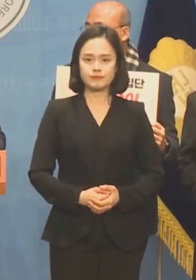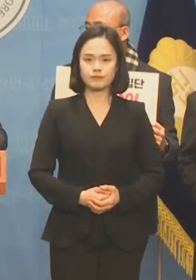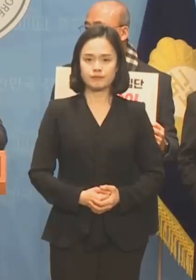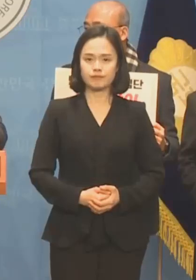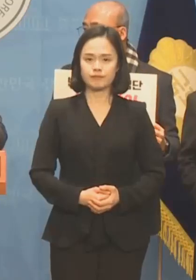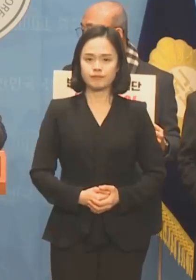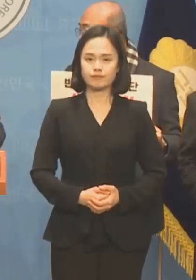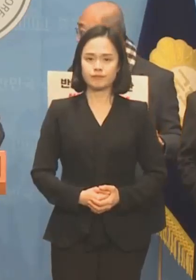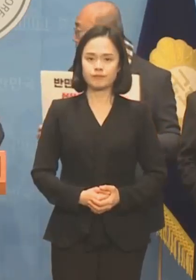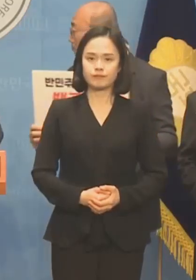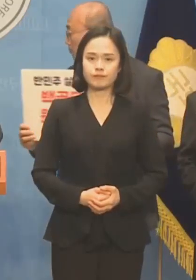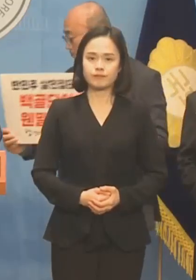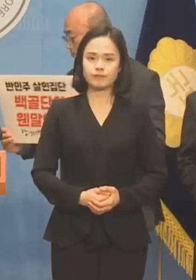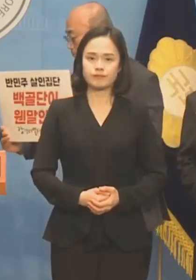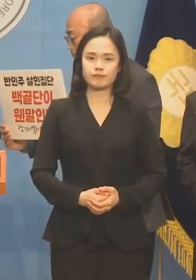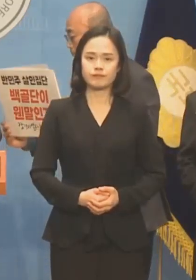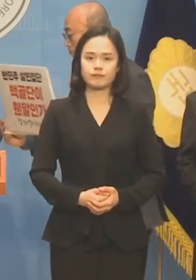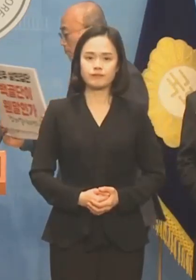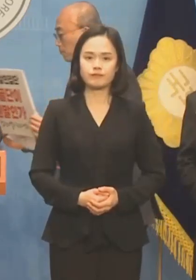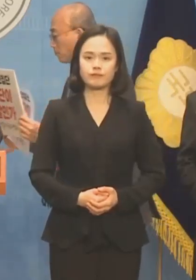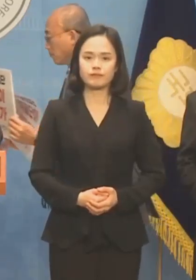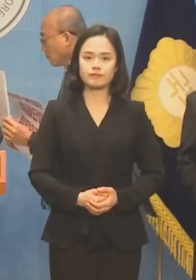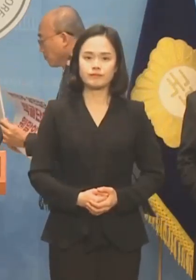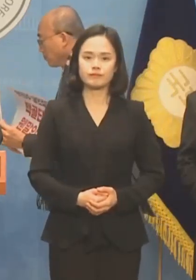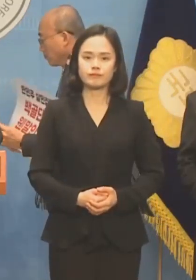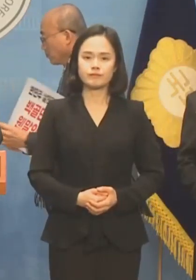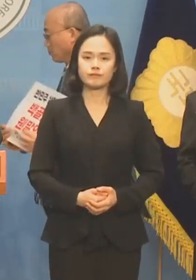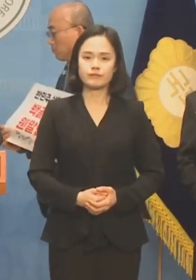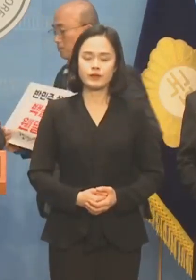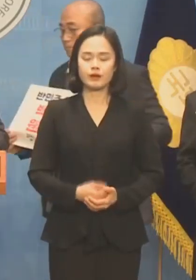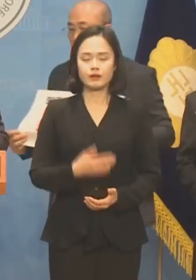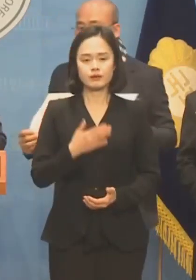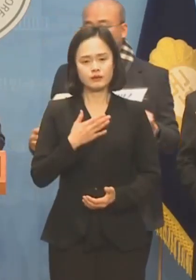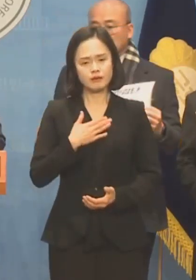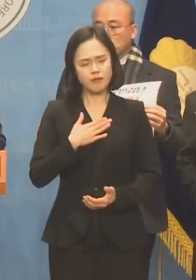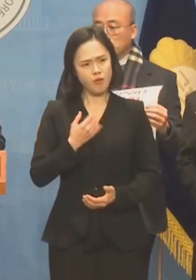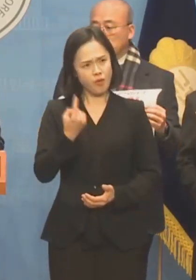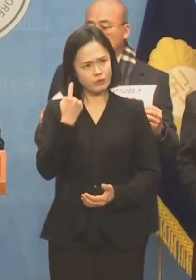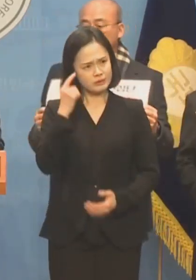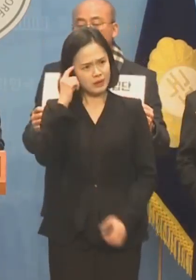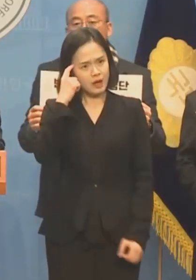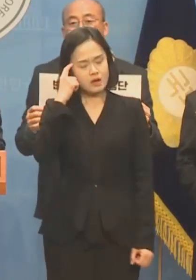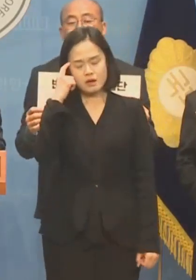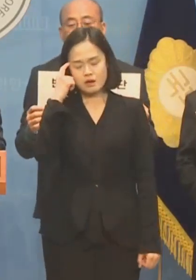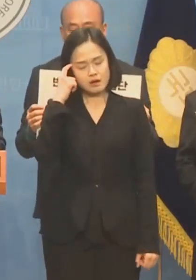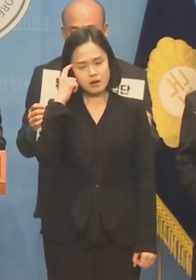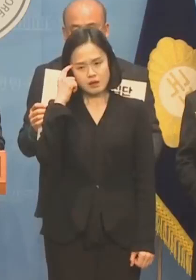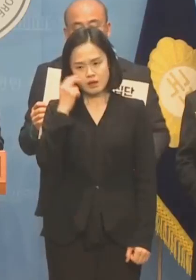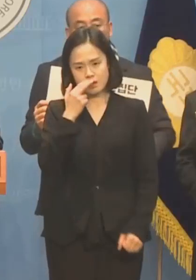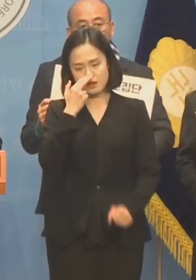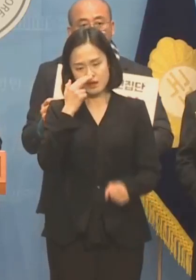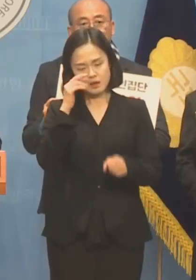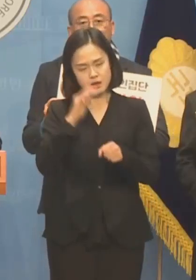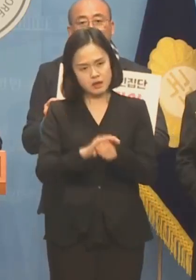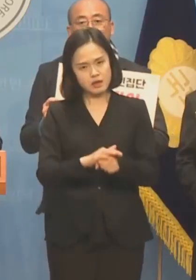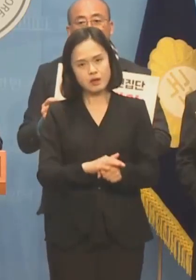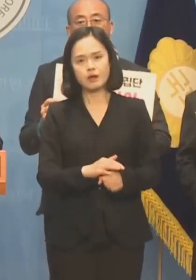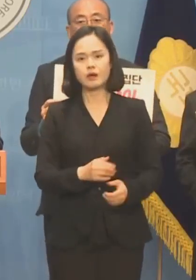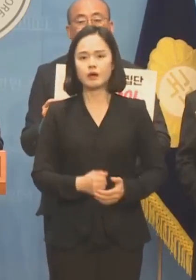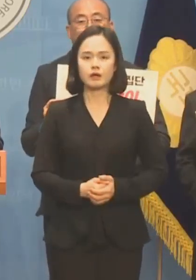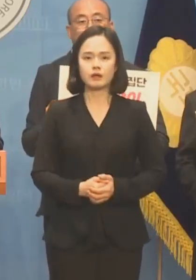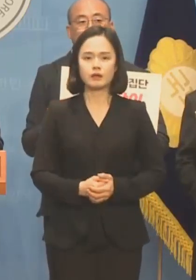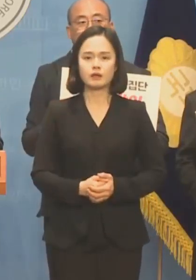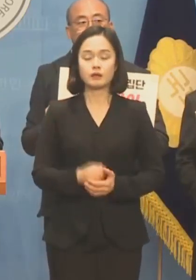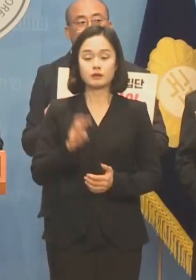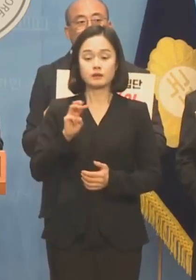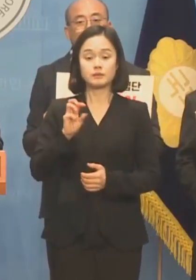네, 이 자리에 서 있으면서도 참 어이가 없습니다. 한심합니다. 35년 전